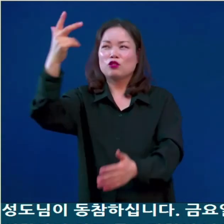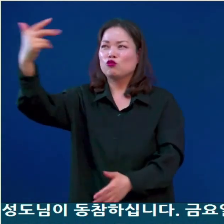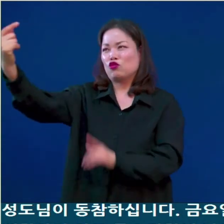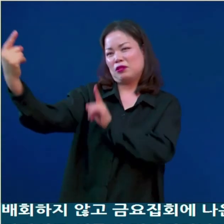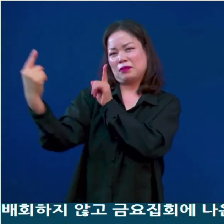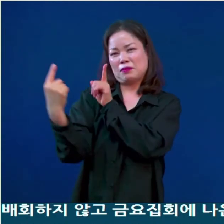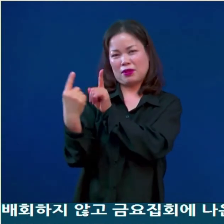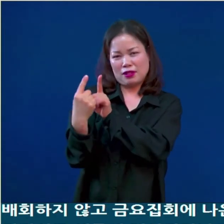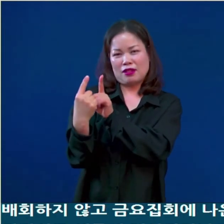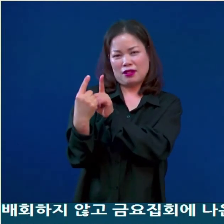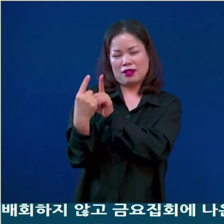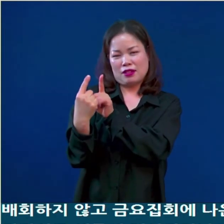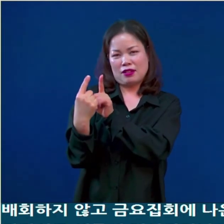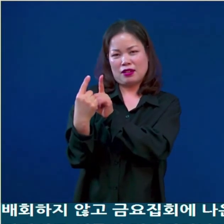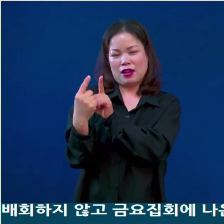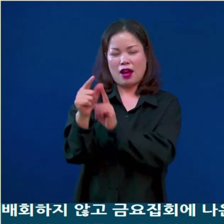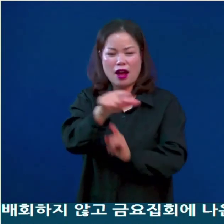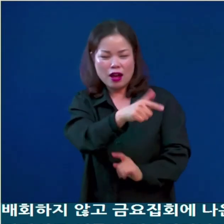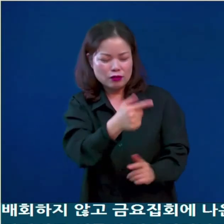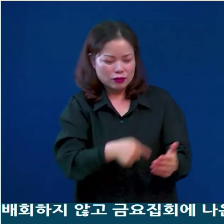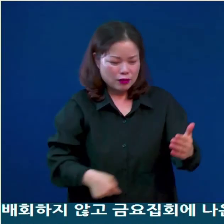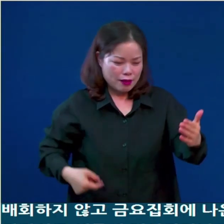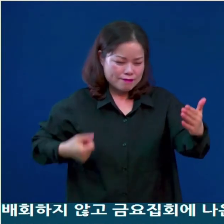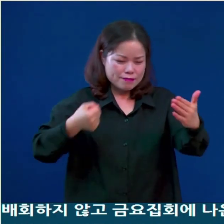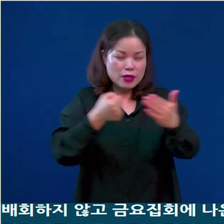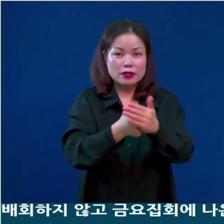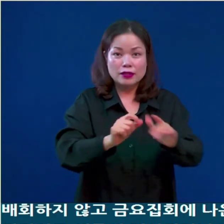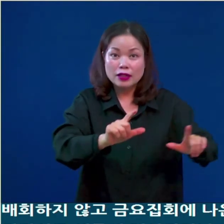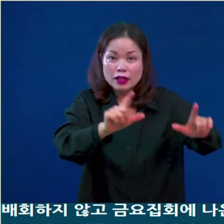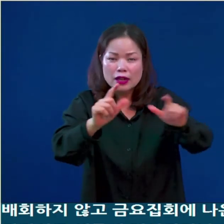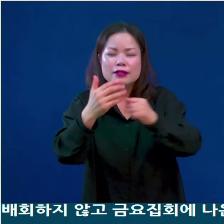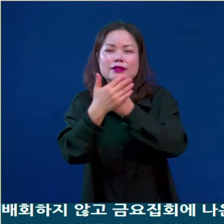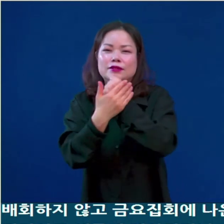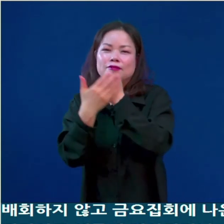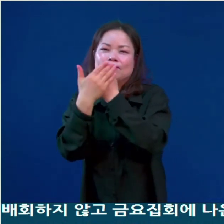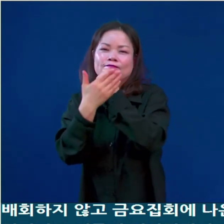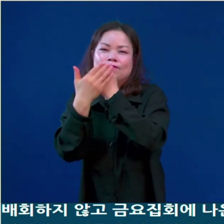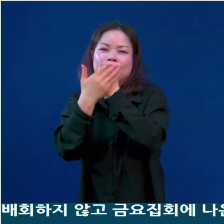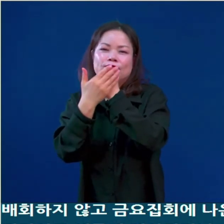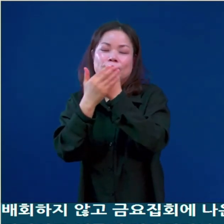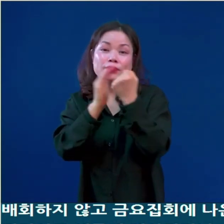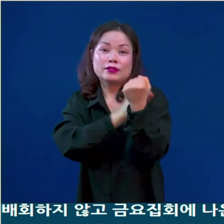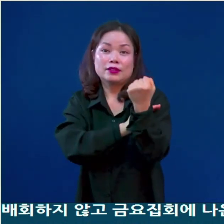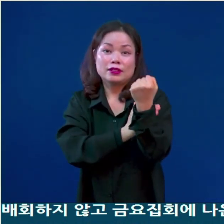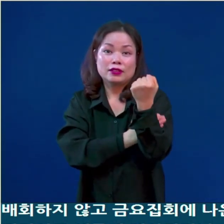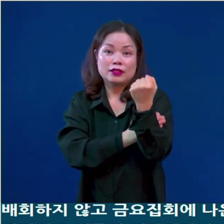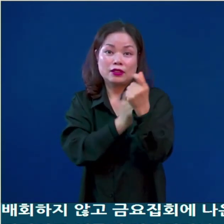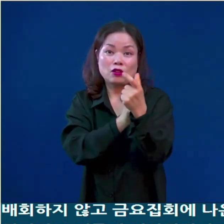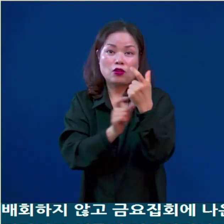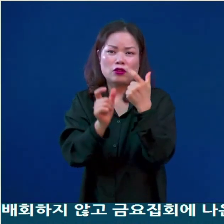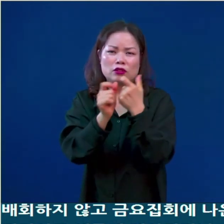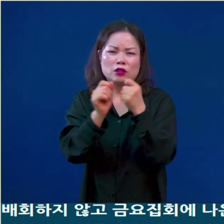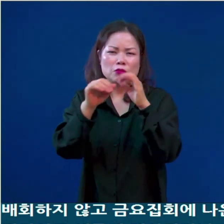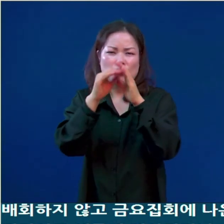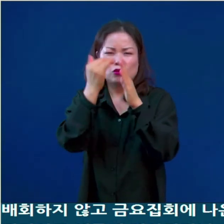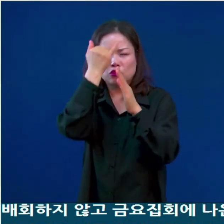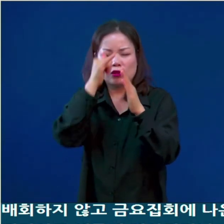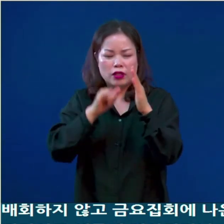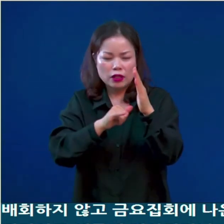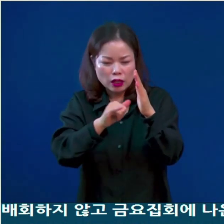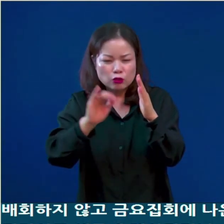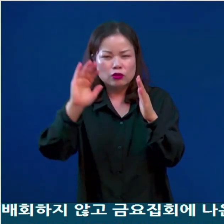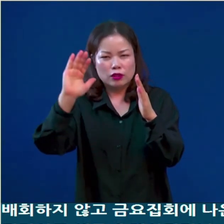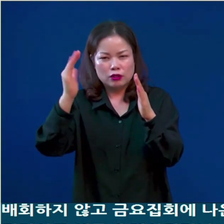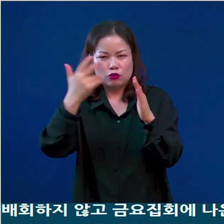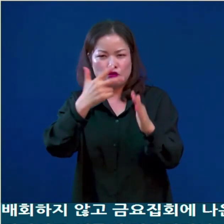만나 또 하루를 담대히 살아갈 은혜와 능력을 덧입는 모든 충현의 가족들